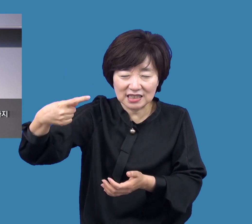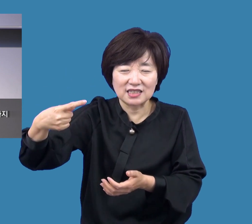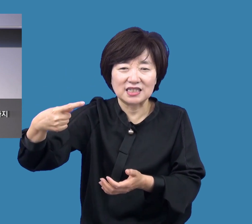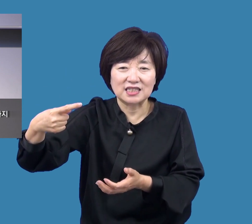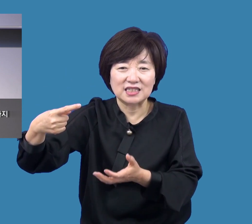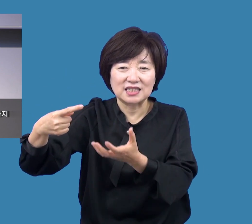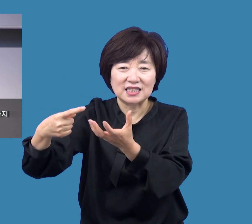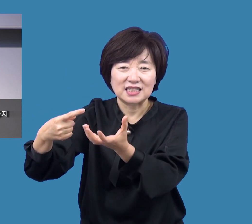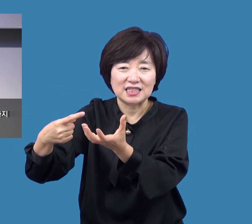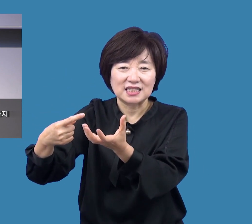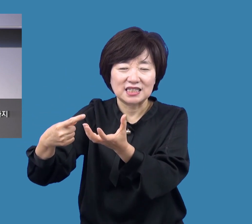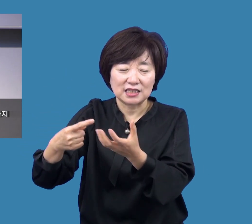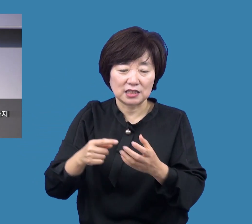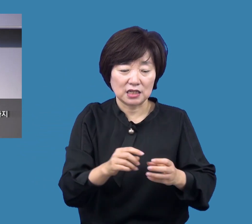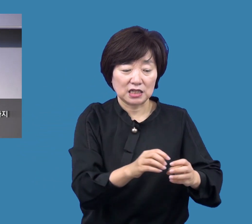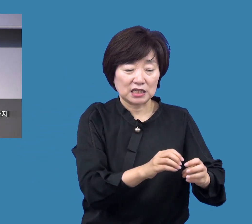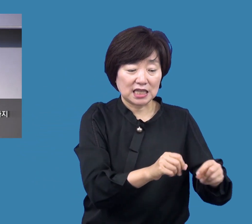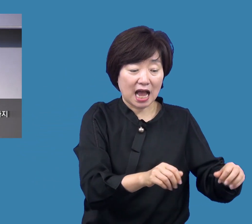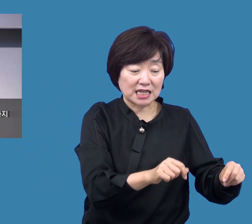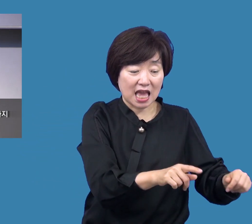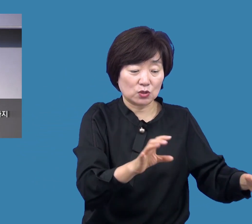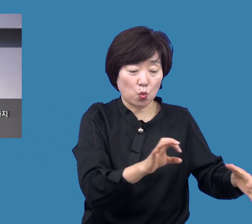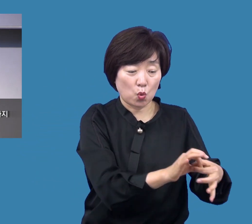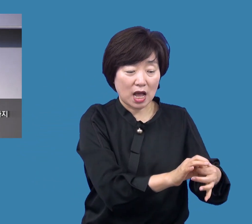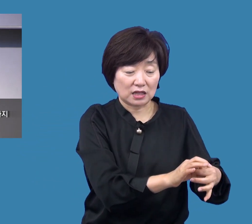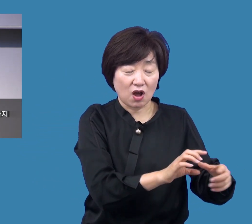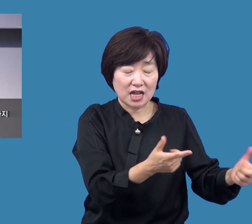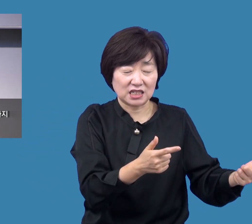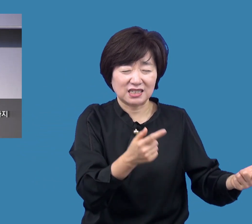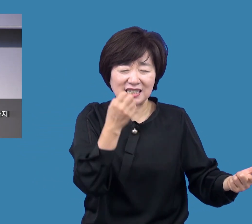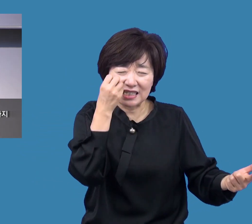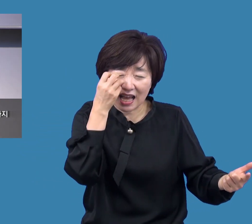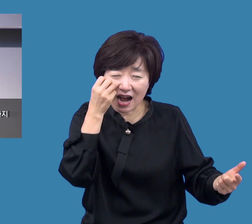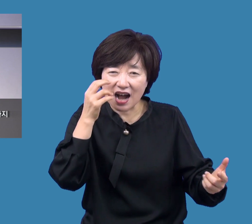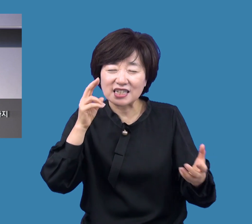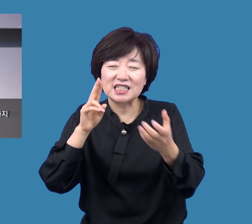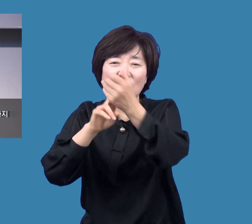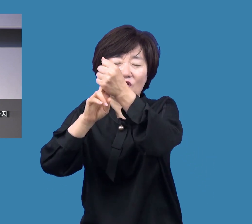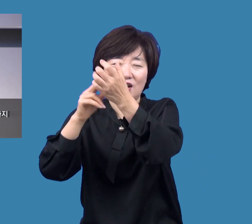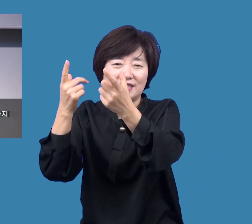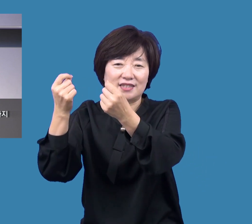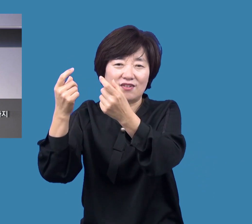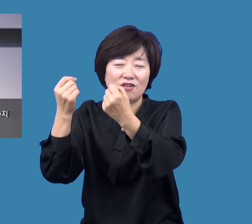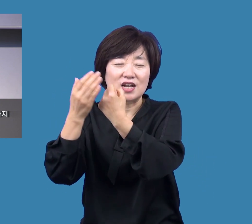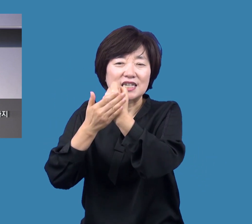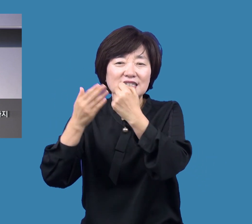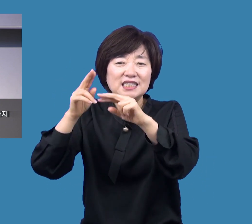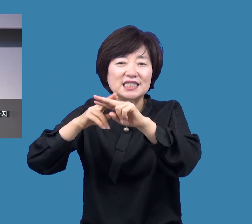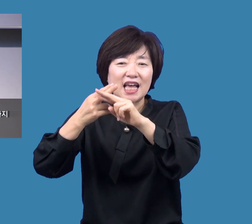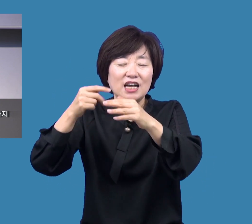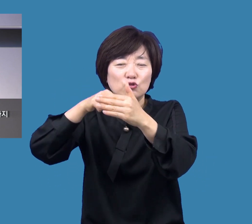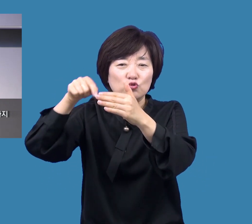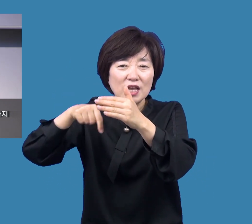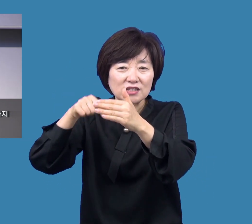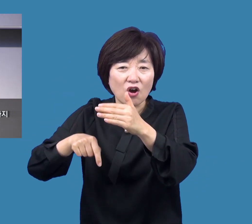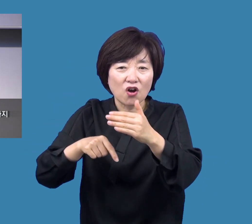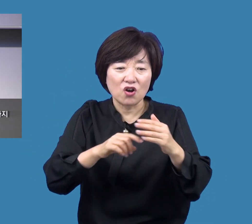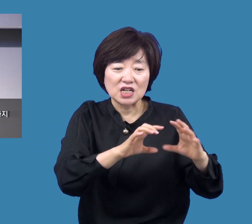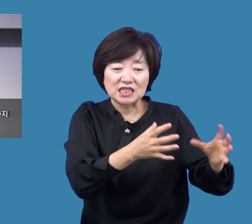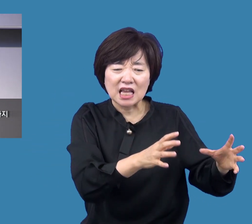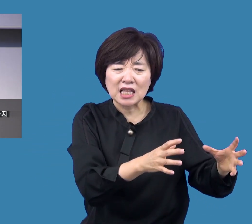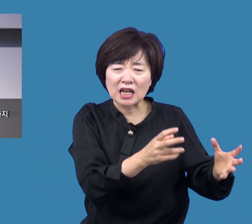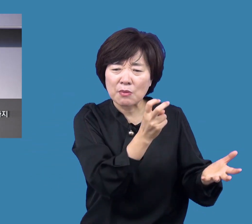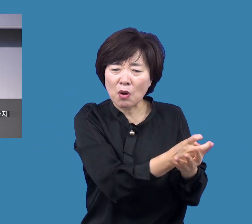이 물질 세계에 속한 것이 아닌 이런 뜻이에요. 그러니까 은사 중에서 너희가 이 세상의